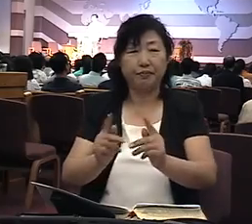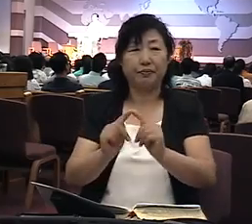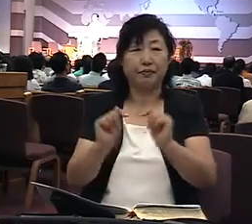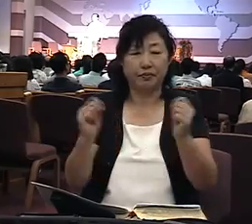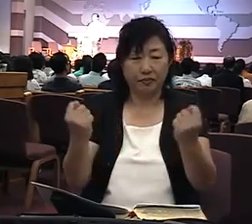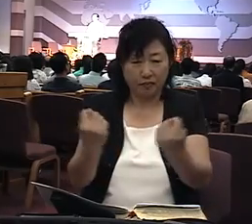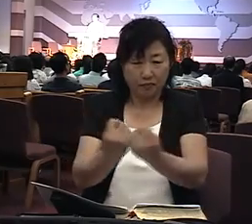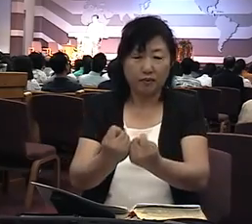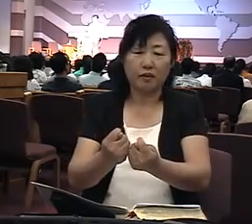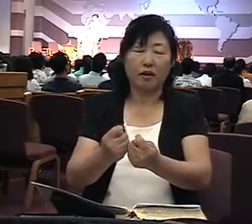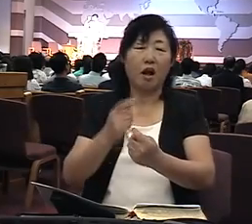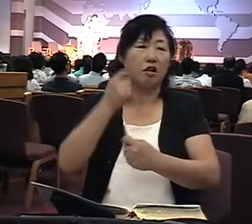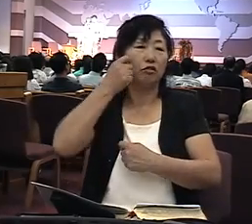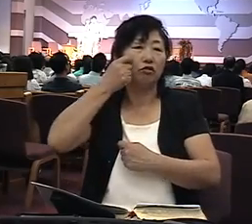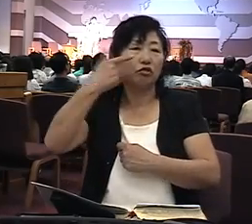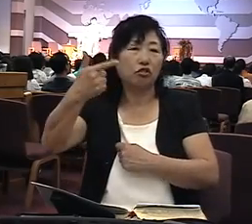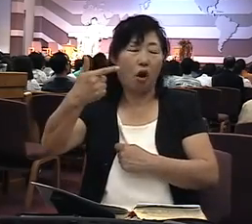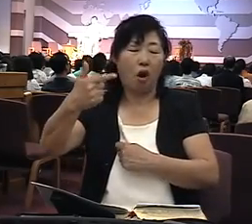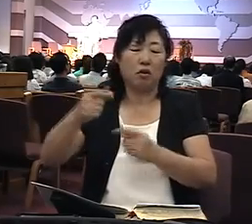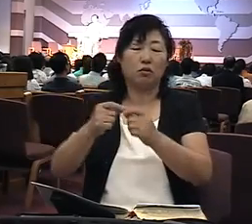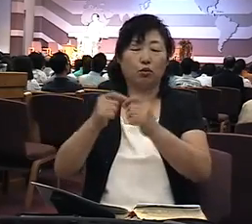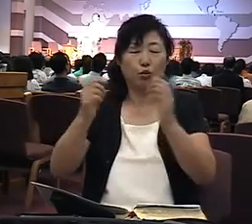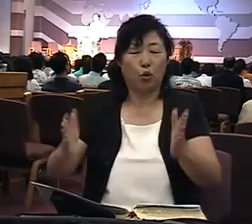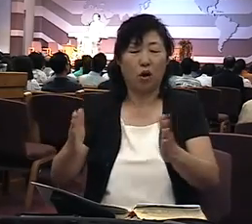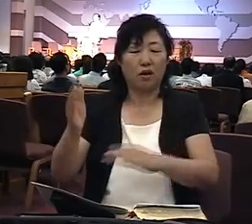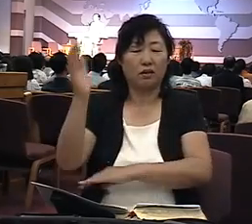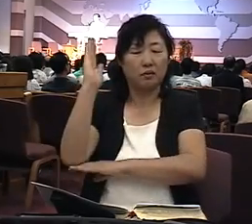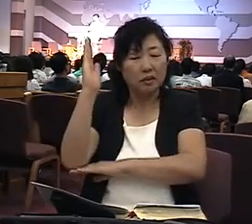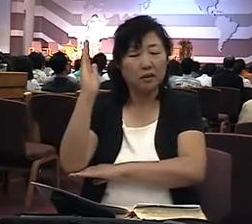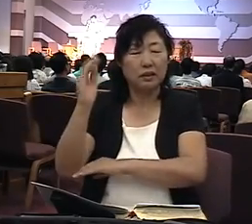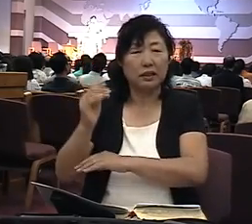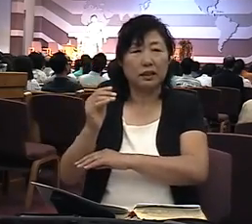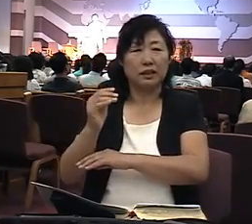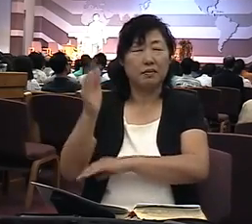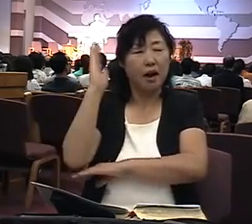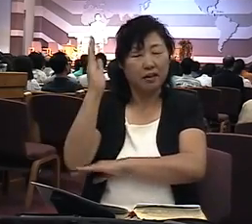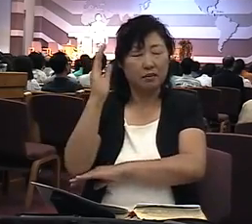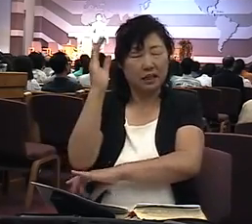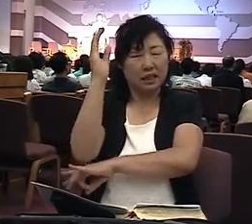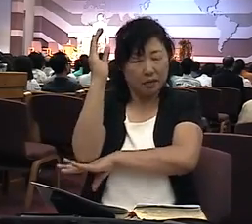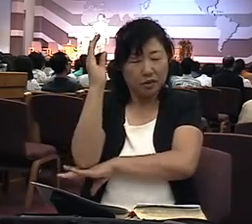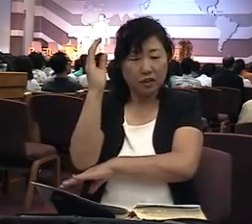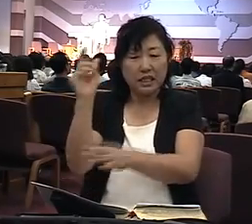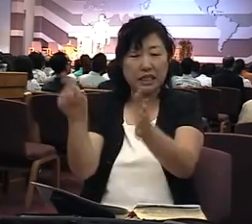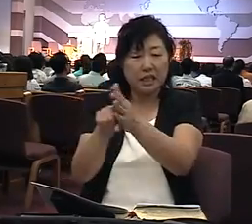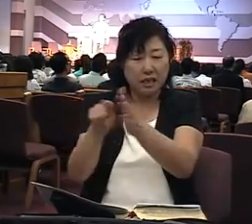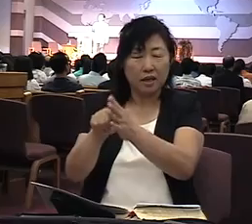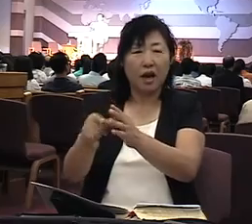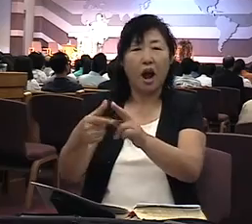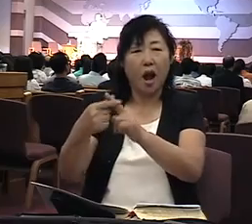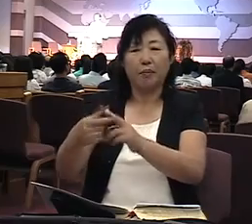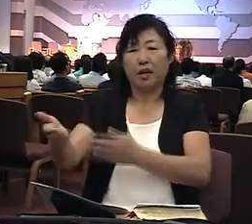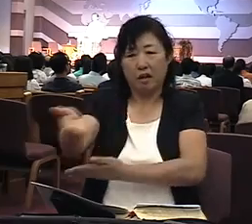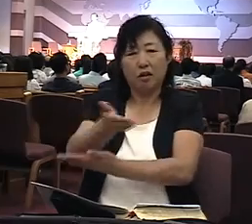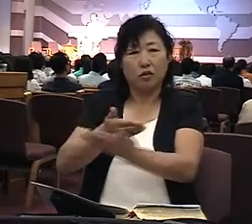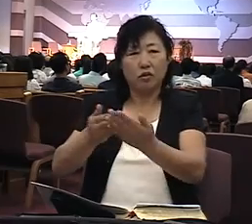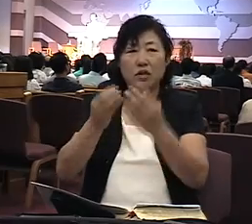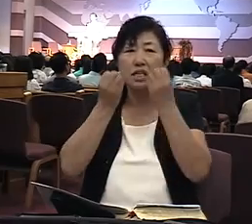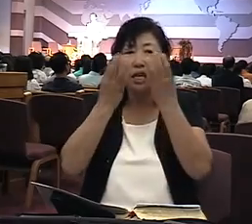기도하며 말씀의 가장 기본적인 것, 가장 기본적인 신앙을 같이 나누는 것이 이 세일꾼반.